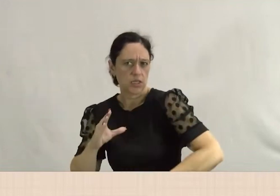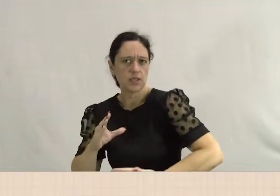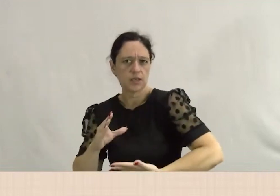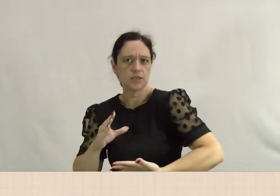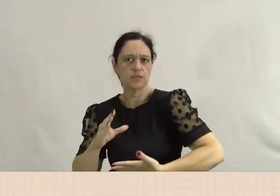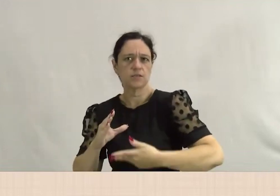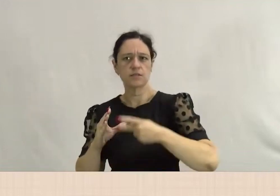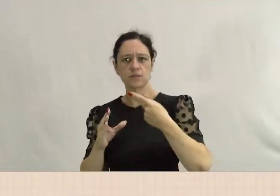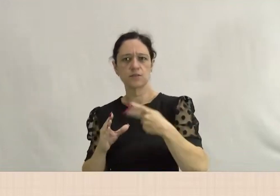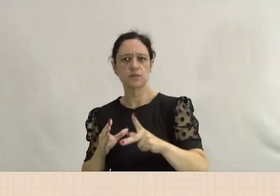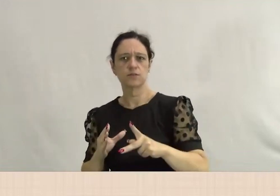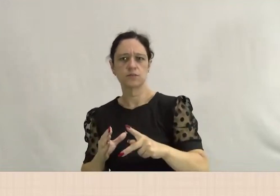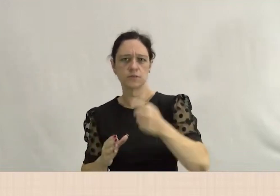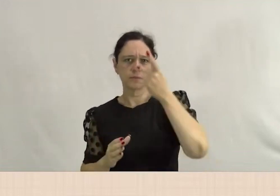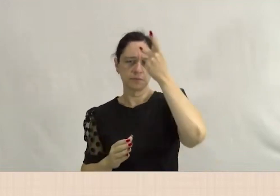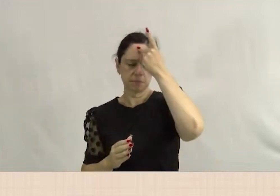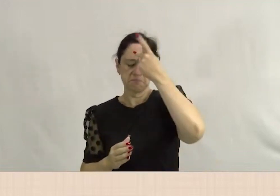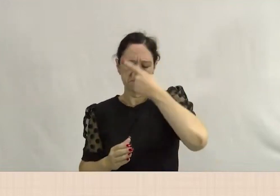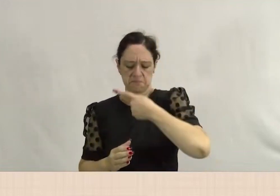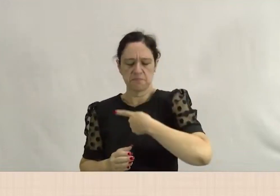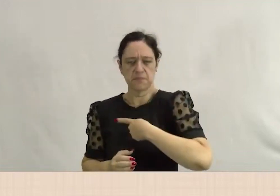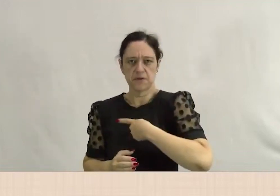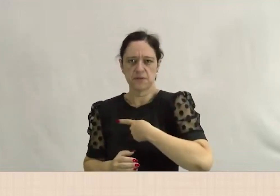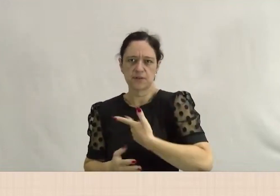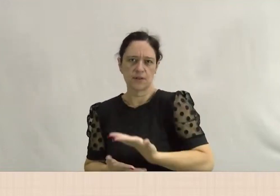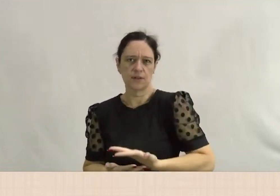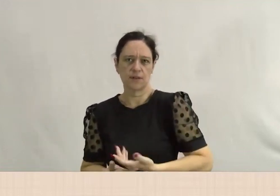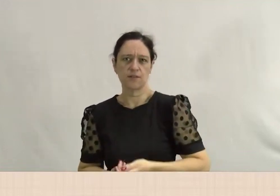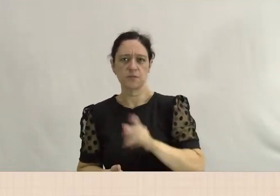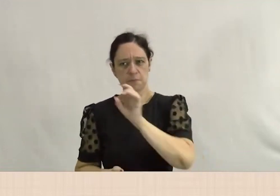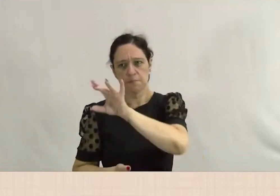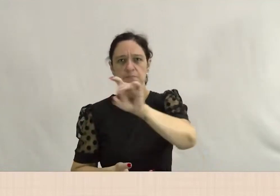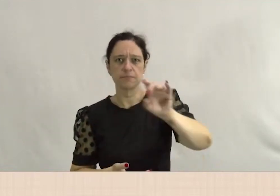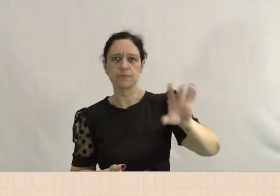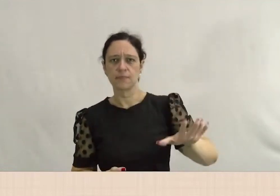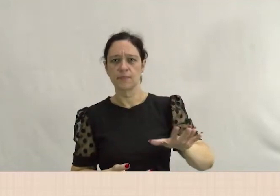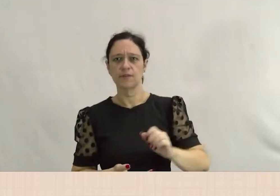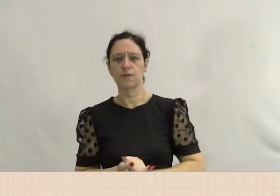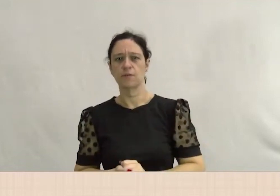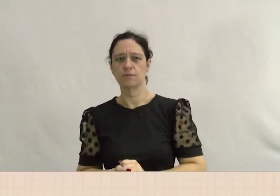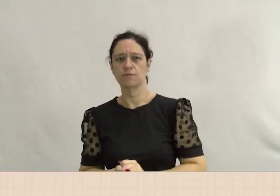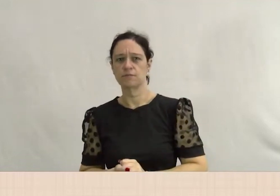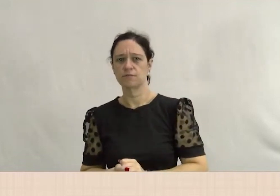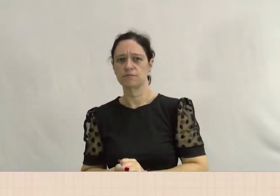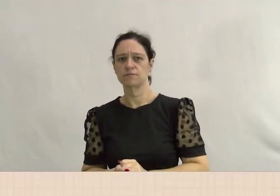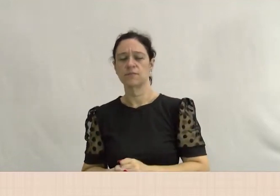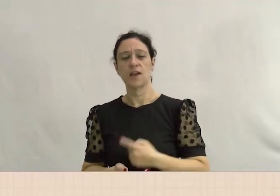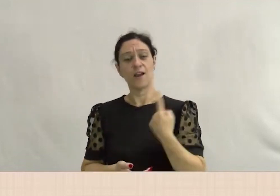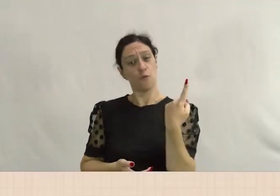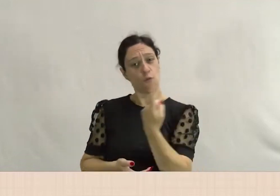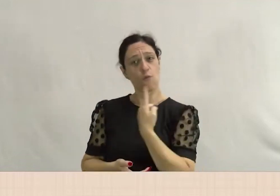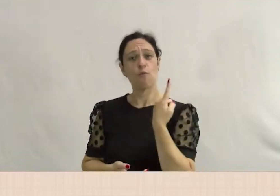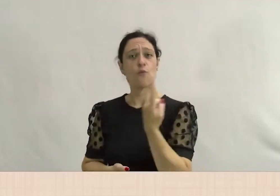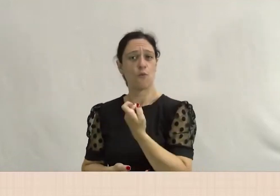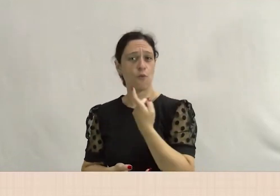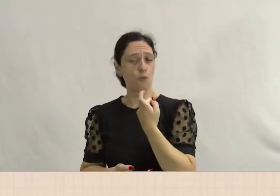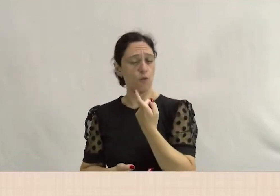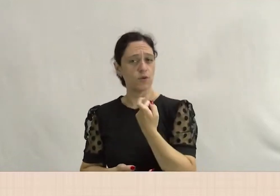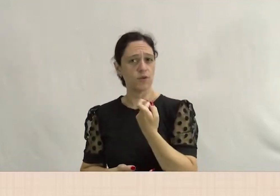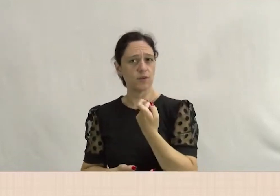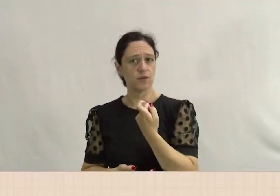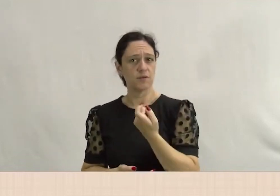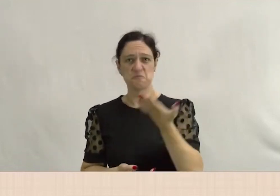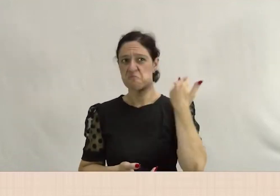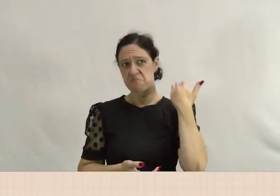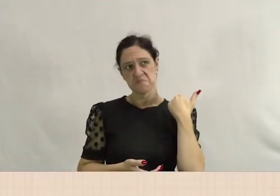alma são as suas características, que nenhum outro tem nesse mundo, nem no passado,